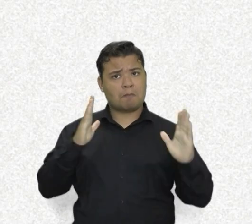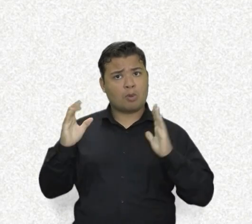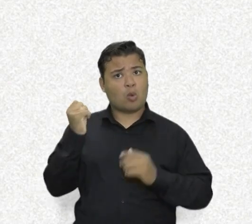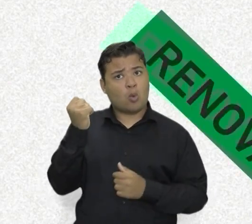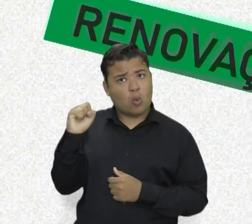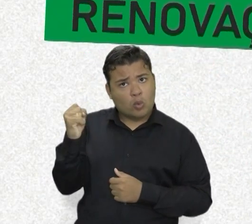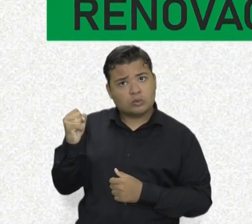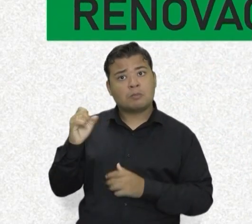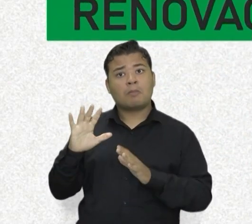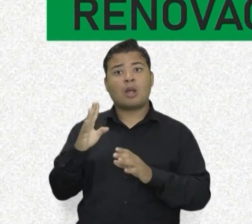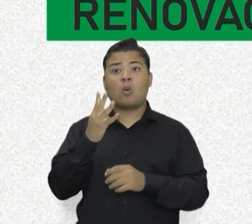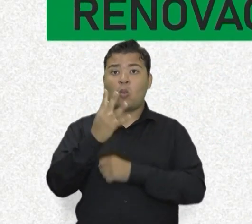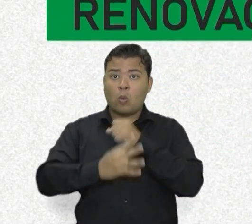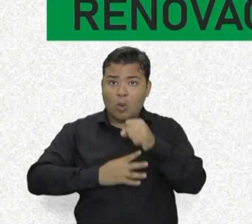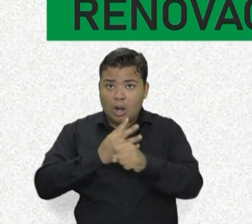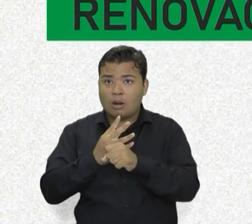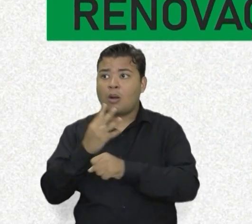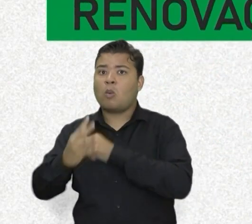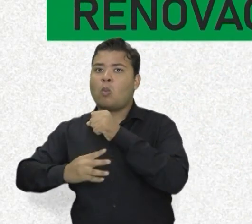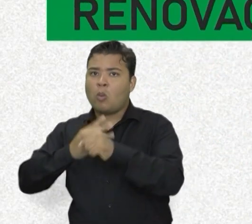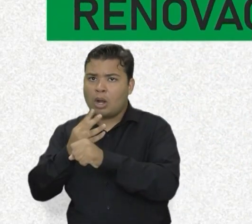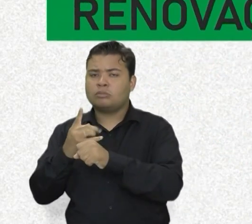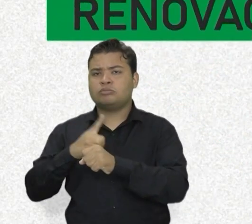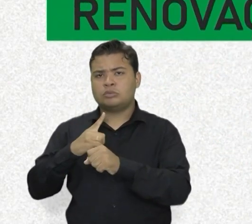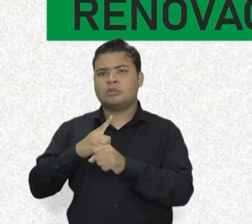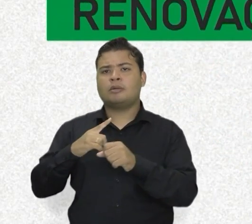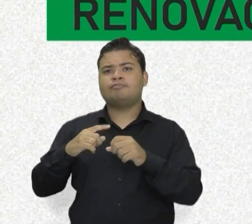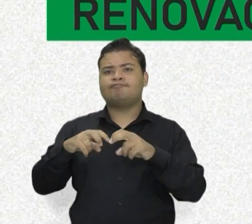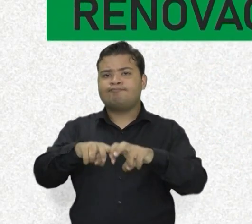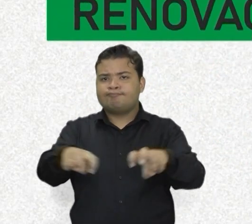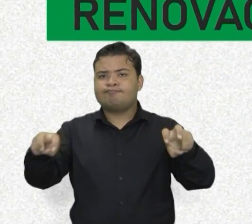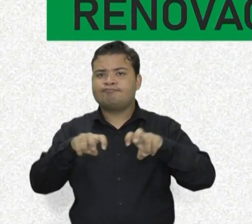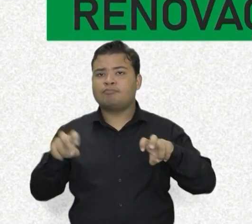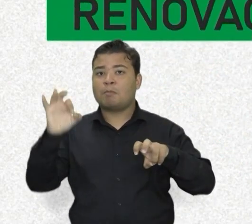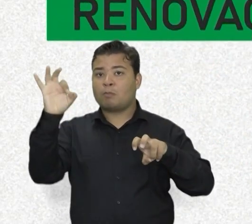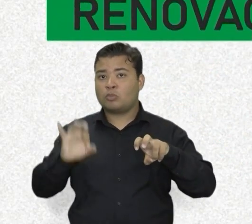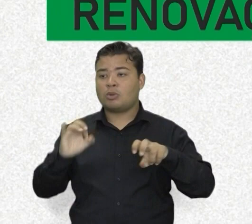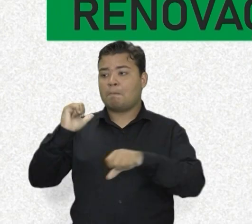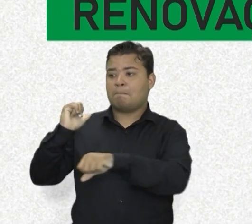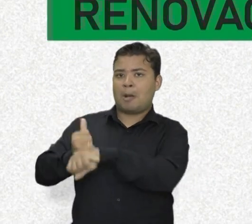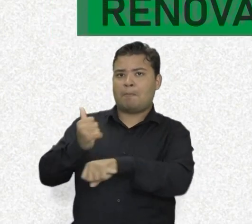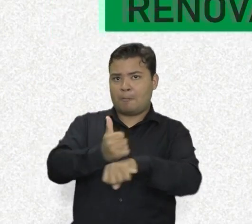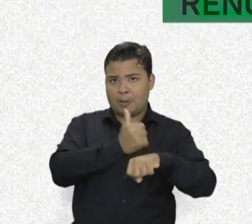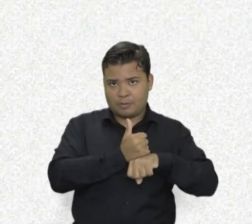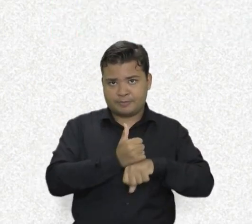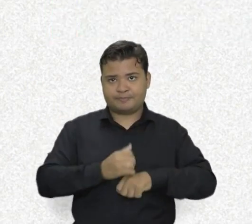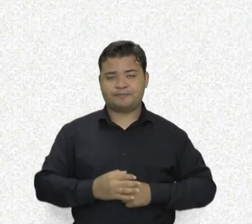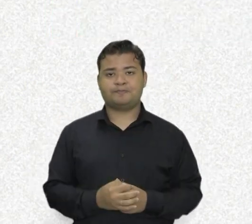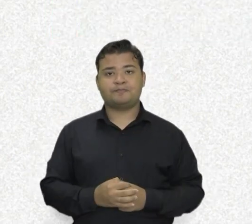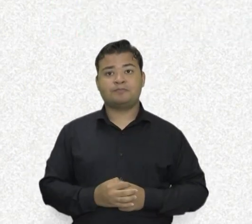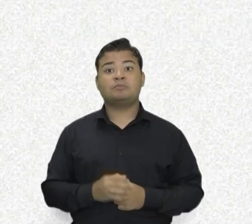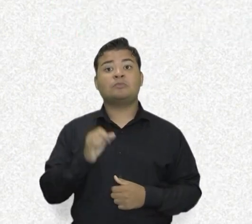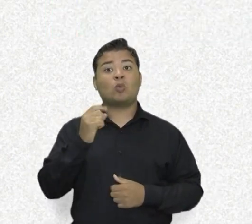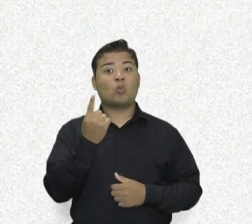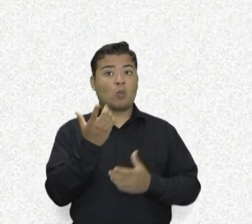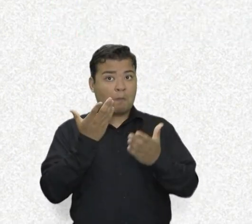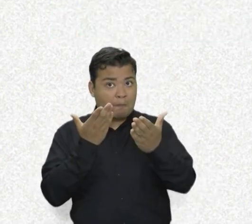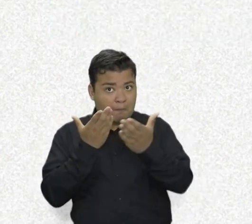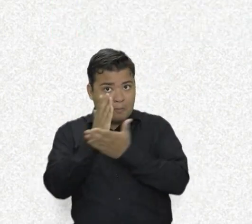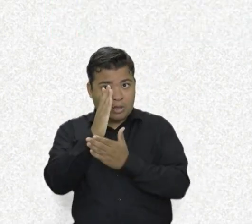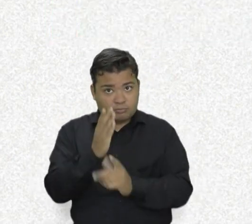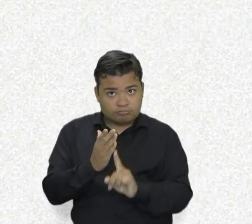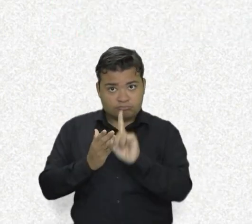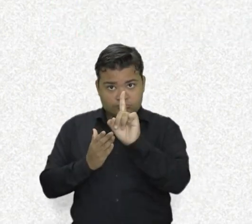anos, mas a cada 4 anos as cadeiras do Senado são renovadas parcialmente. Cada senador